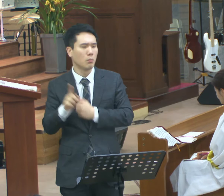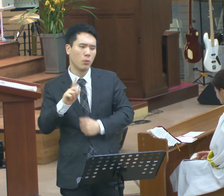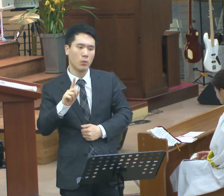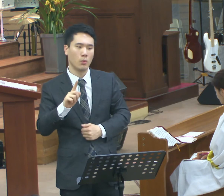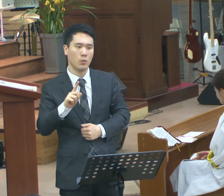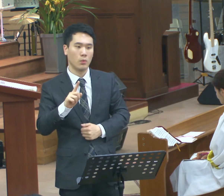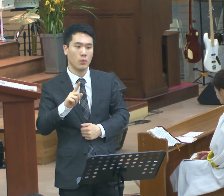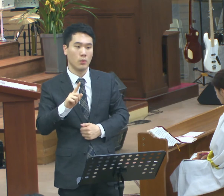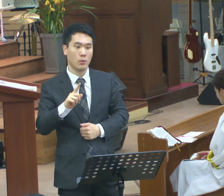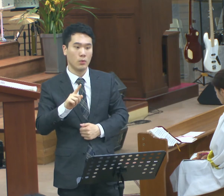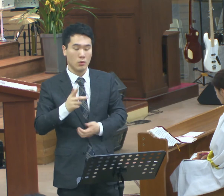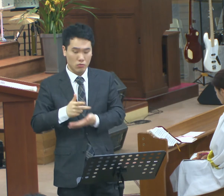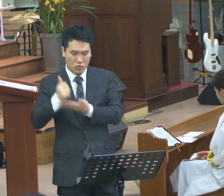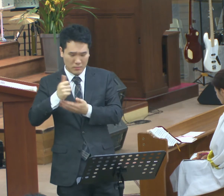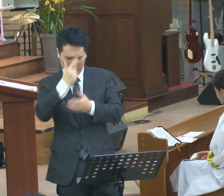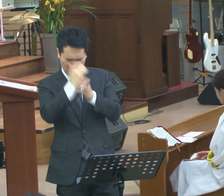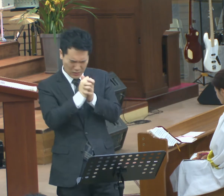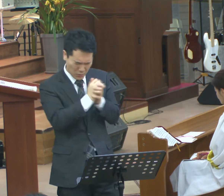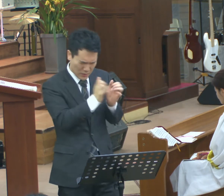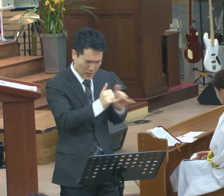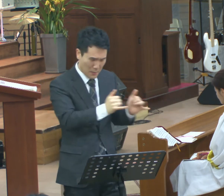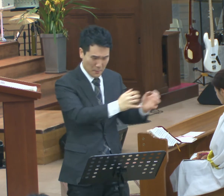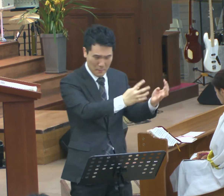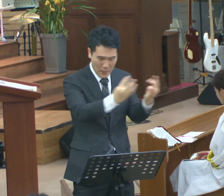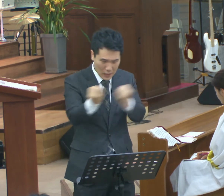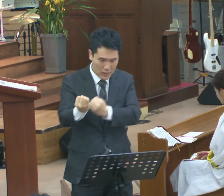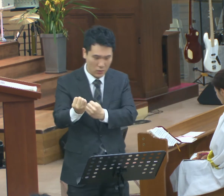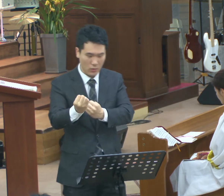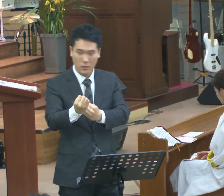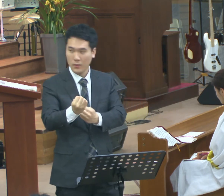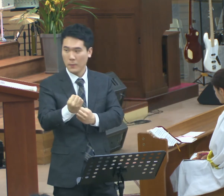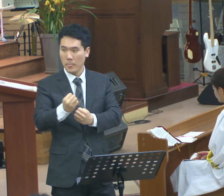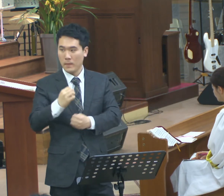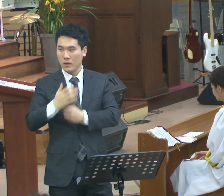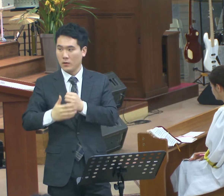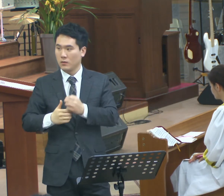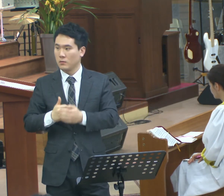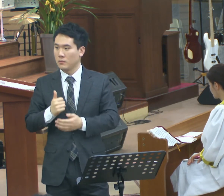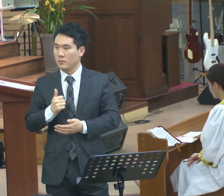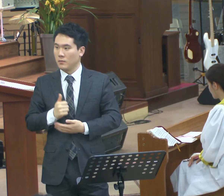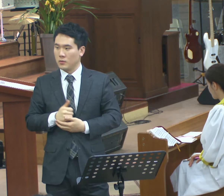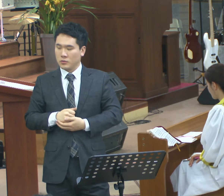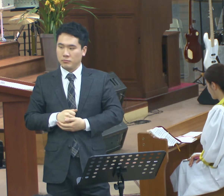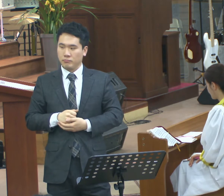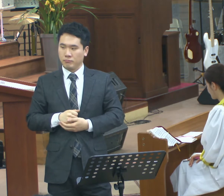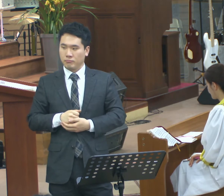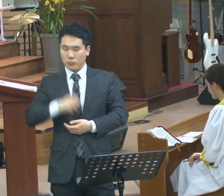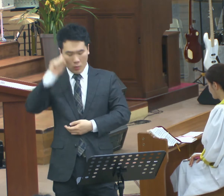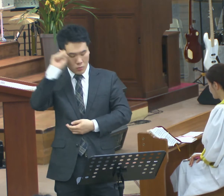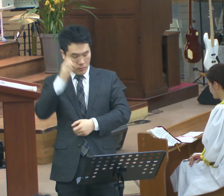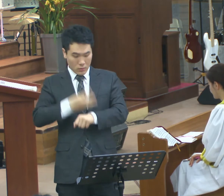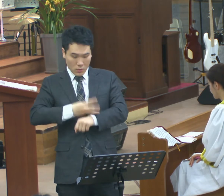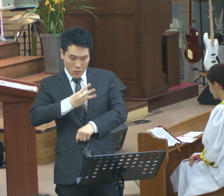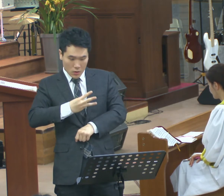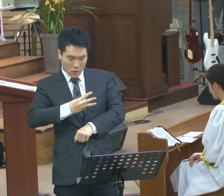많아서 하나님과의 깊은 교제를 갖다가 시기가 있다면 지금 보고 새벽 3시가 됐네? 바다를